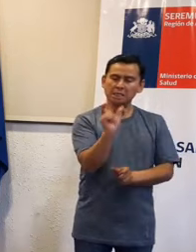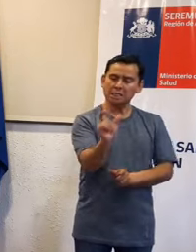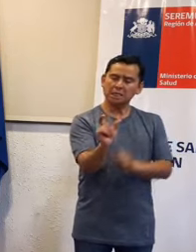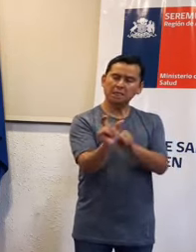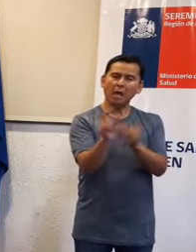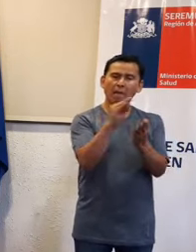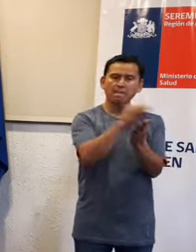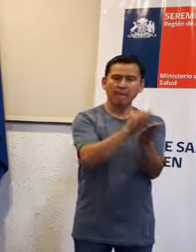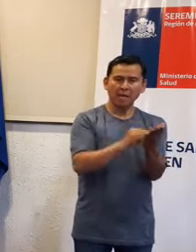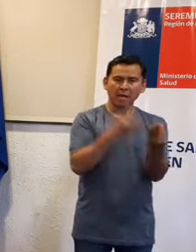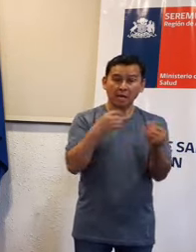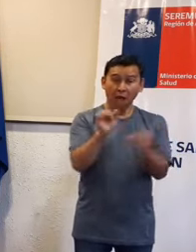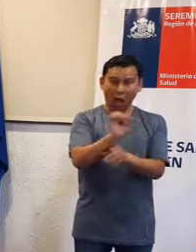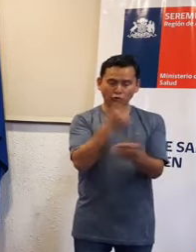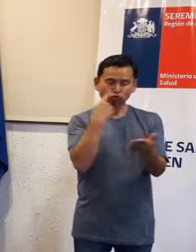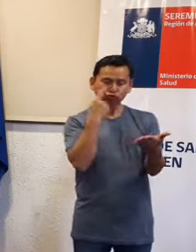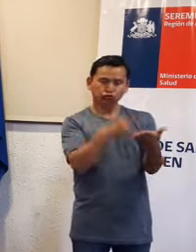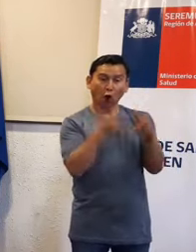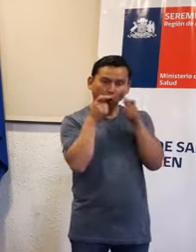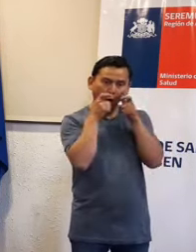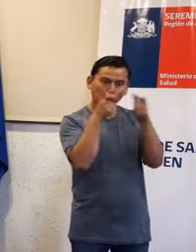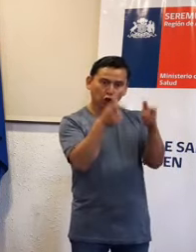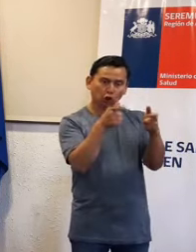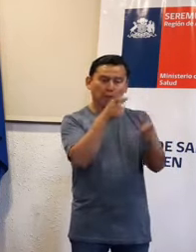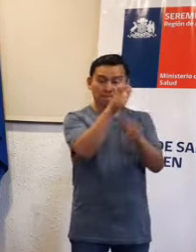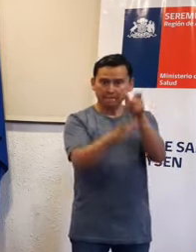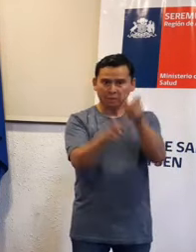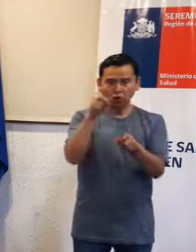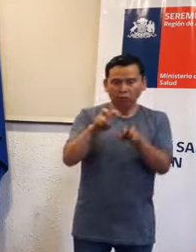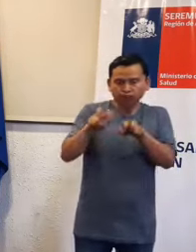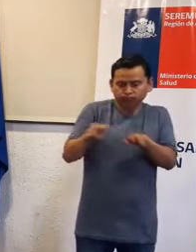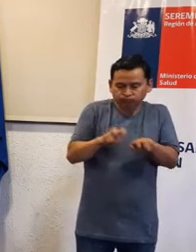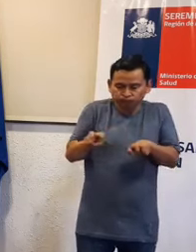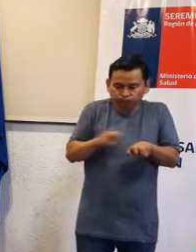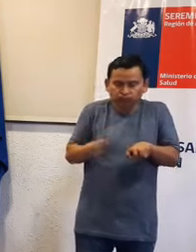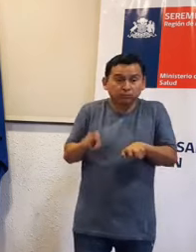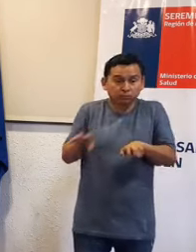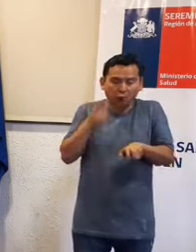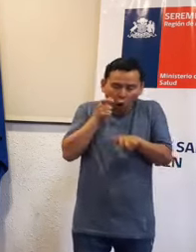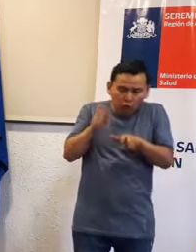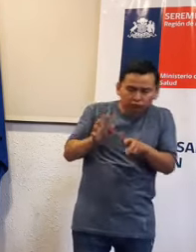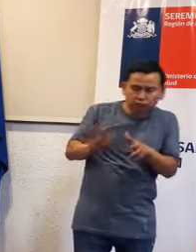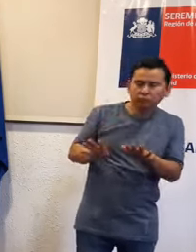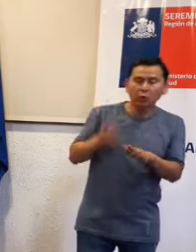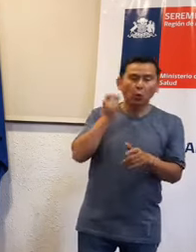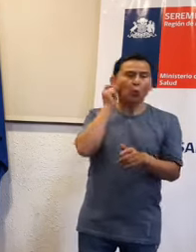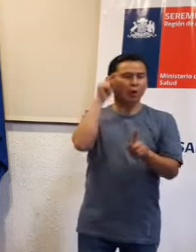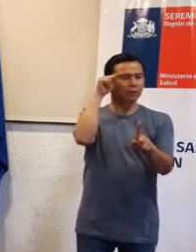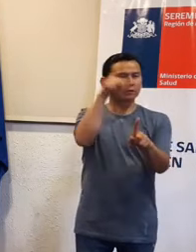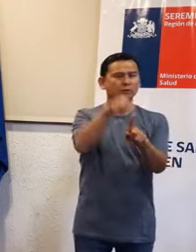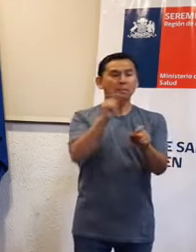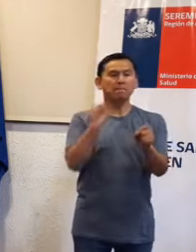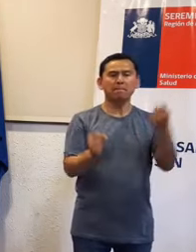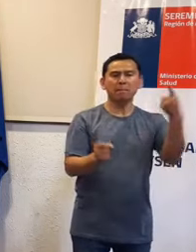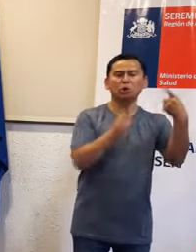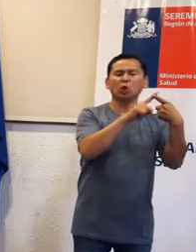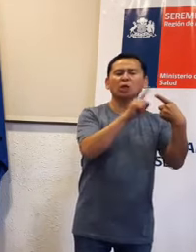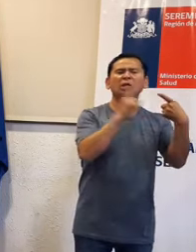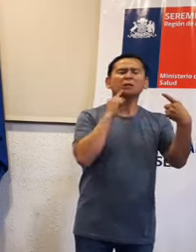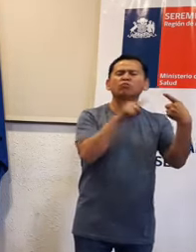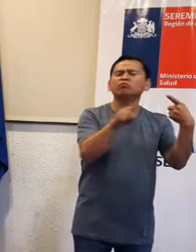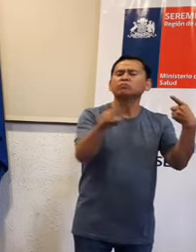los papeles del vehículo también el control de las personas que van en esos vehículos y cuál es la finalidad primero establecer de que esas